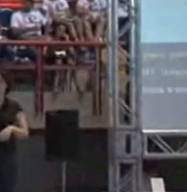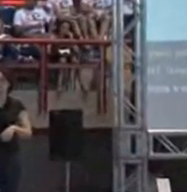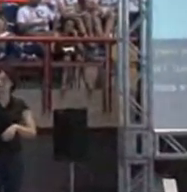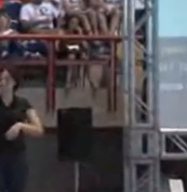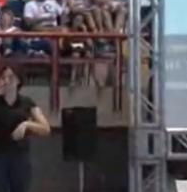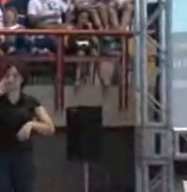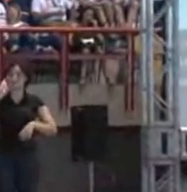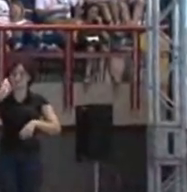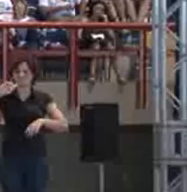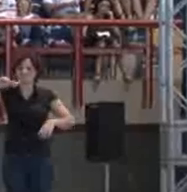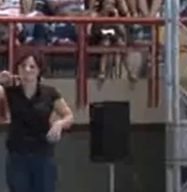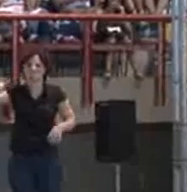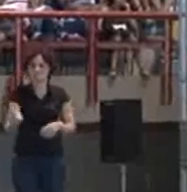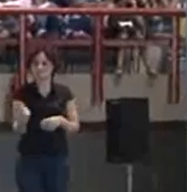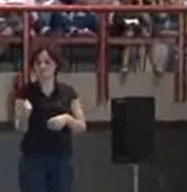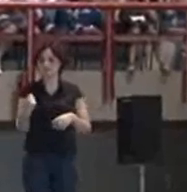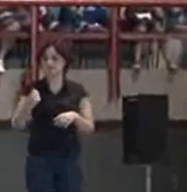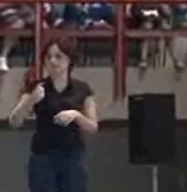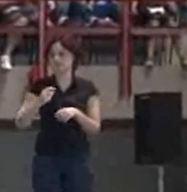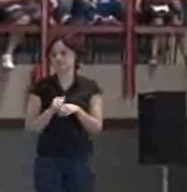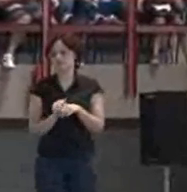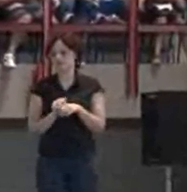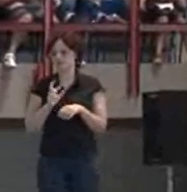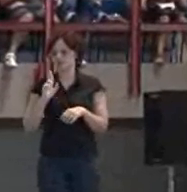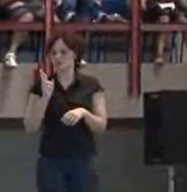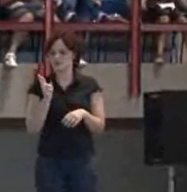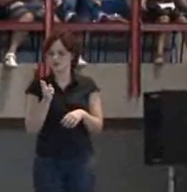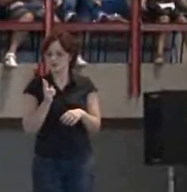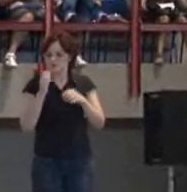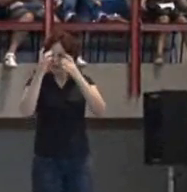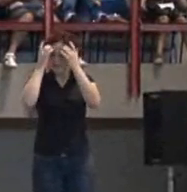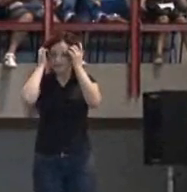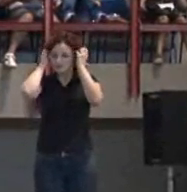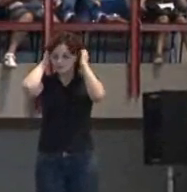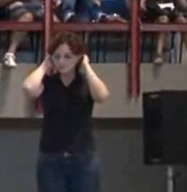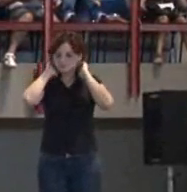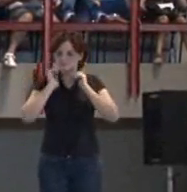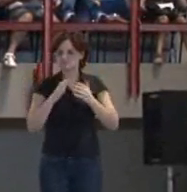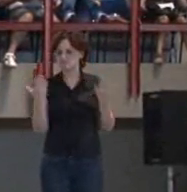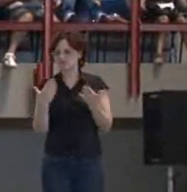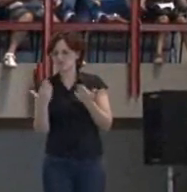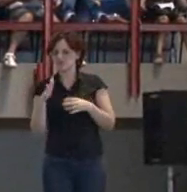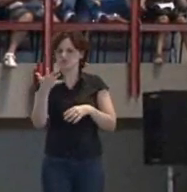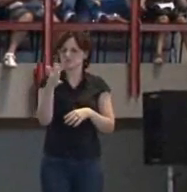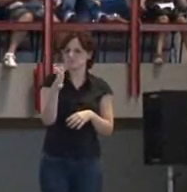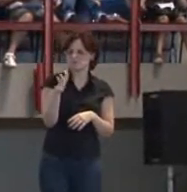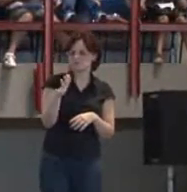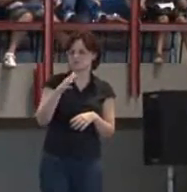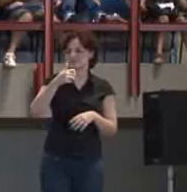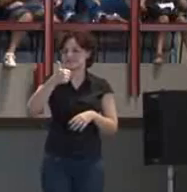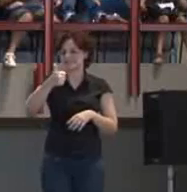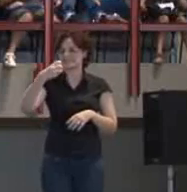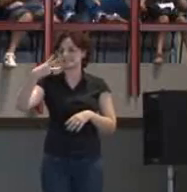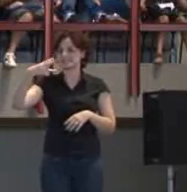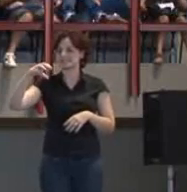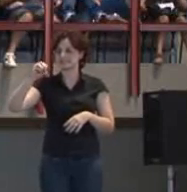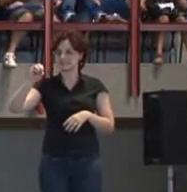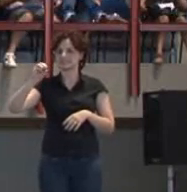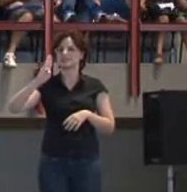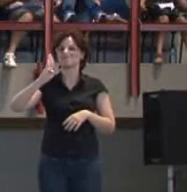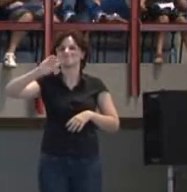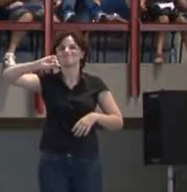de Dólares que hoje corrigidos com os devidos juros e valorização daria 130